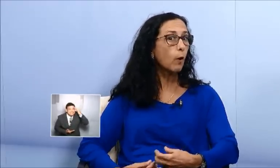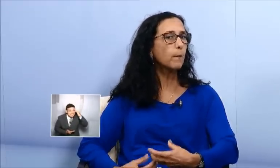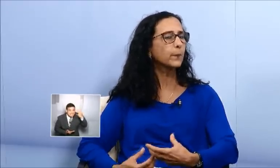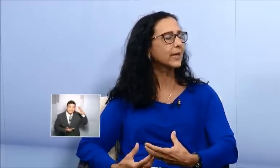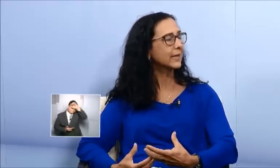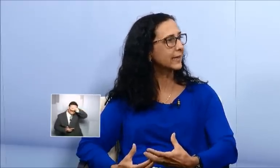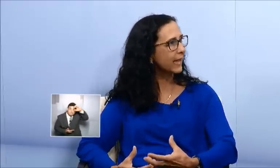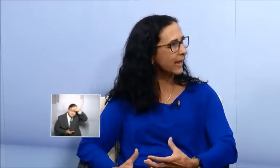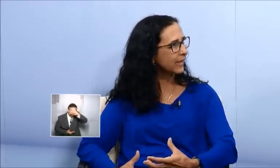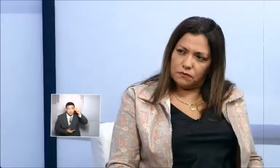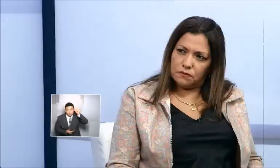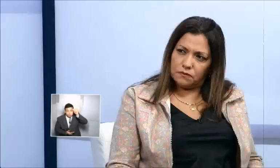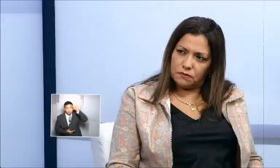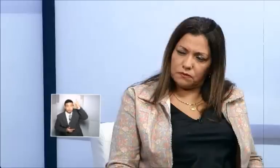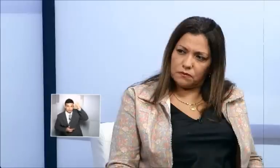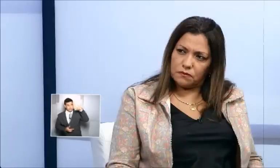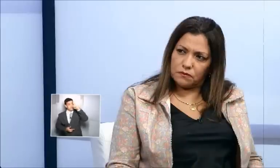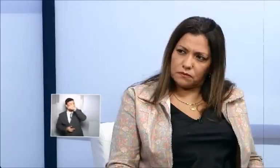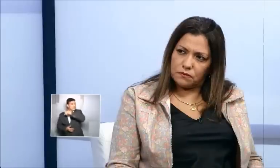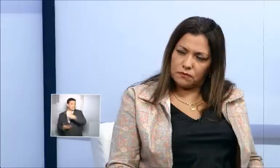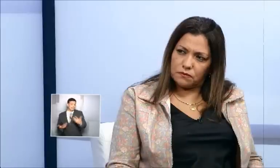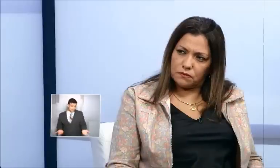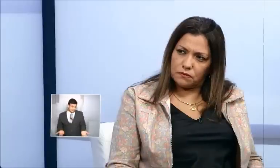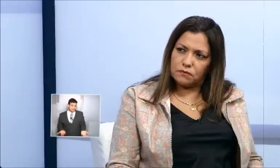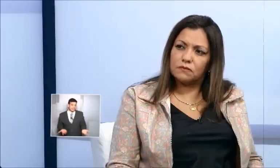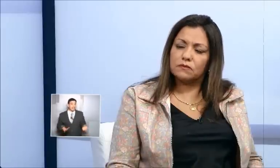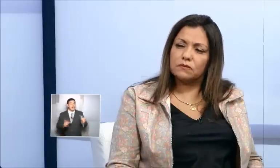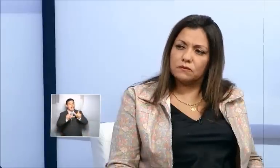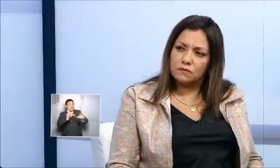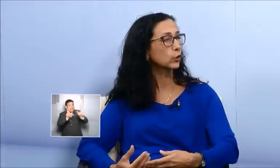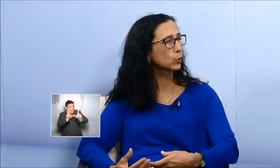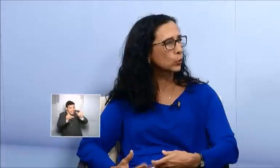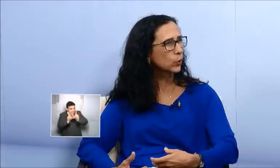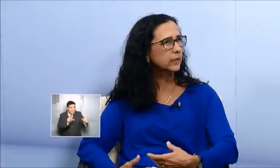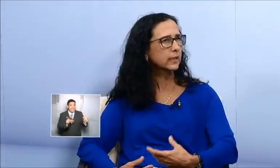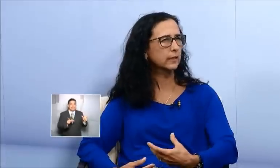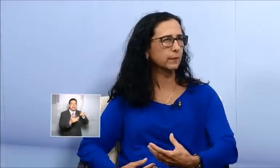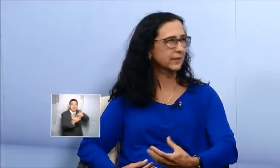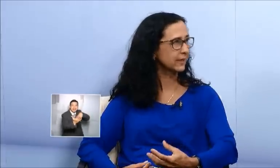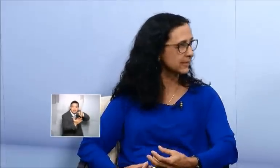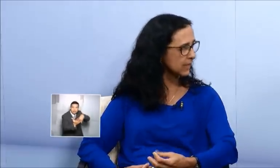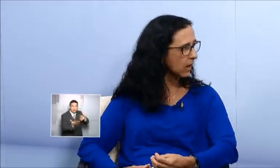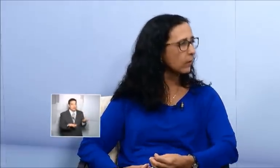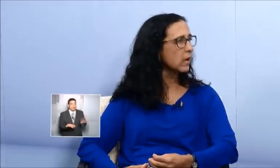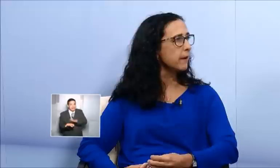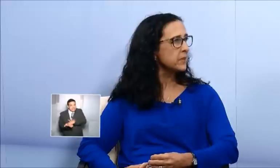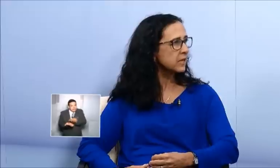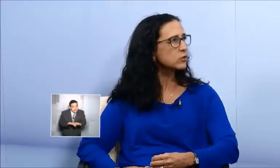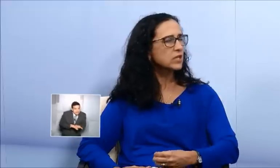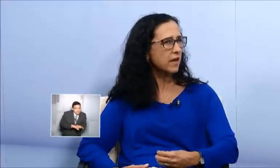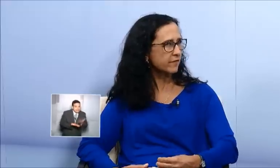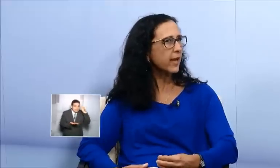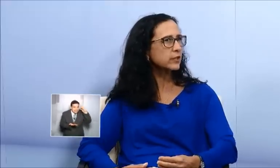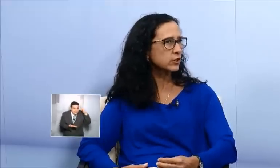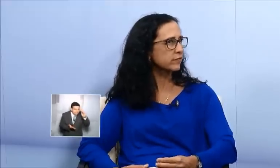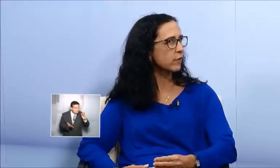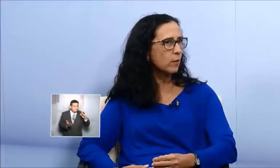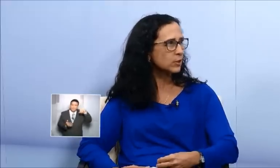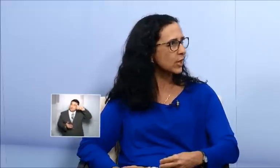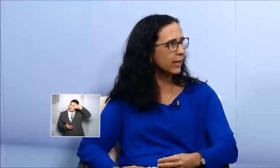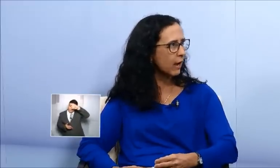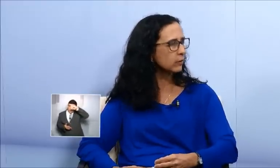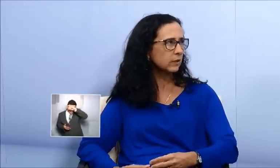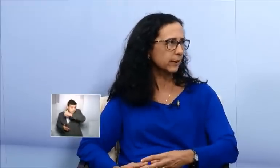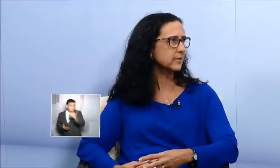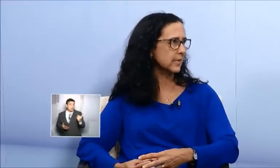para ele compreender a questão das letras, a questão da leitura, da interpretação. Isso se reflete de